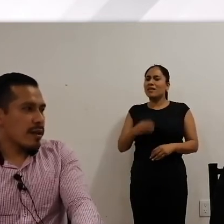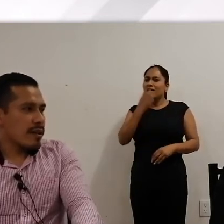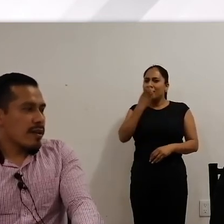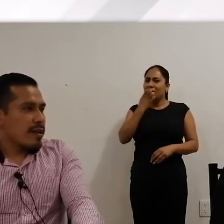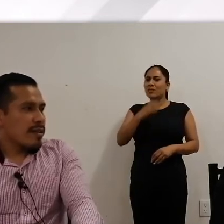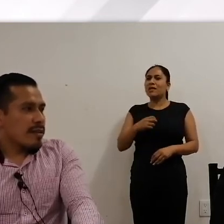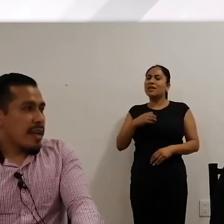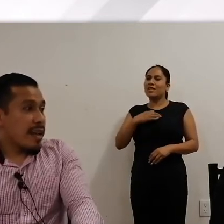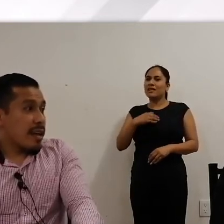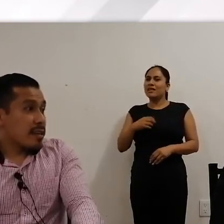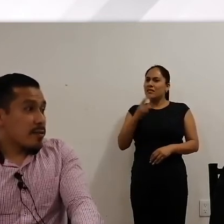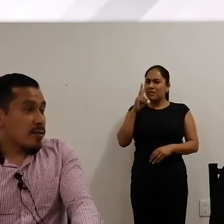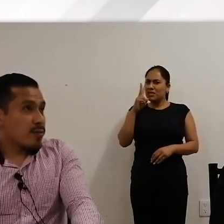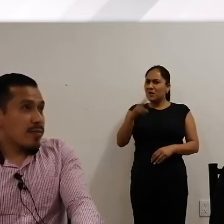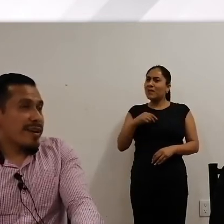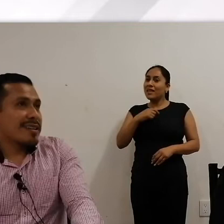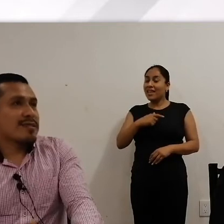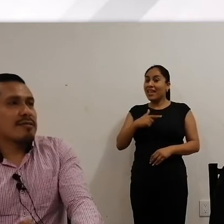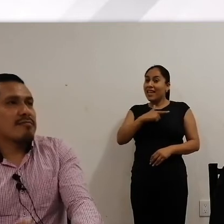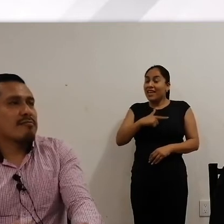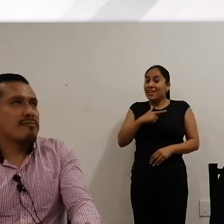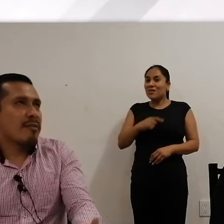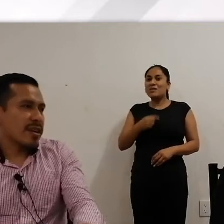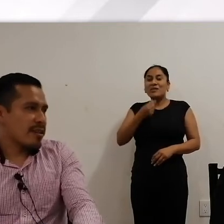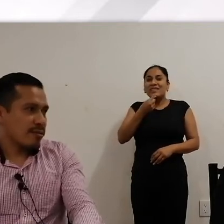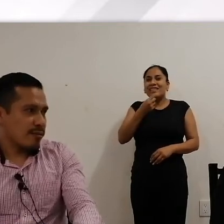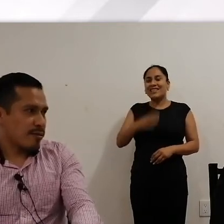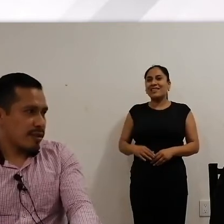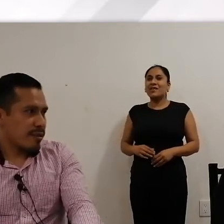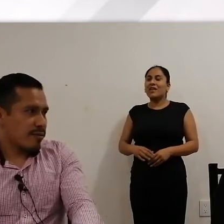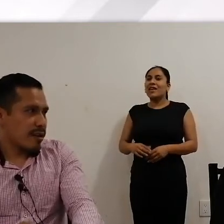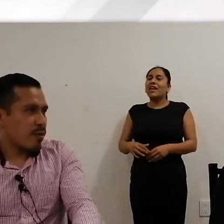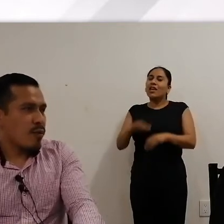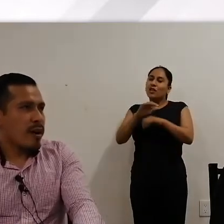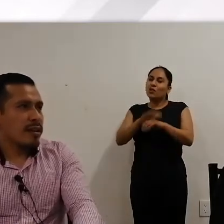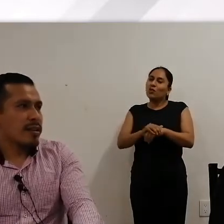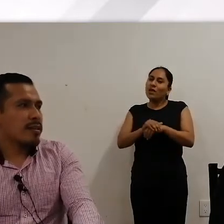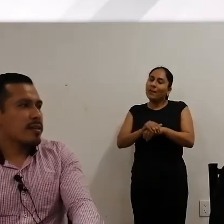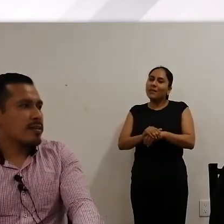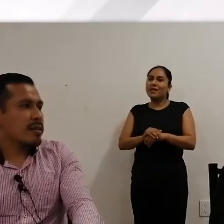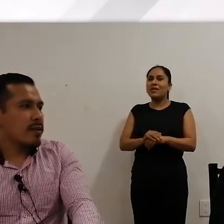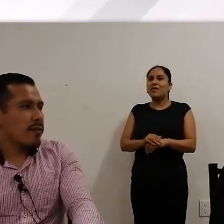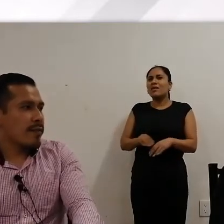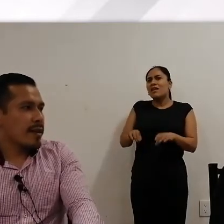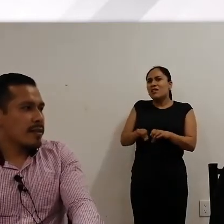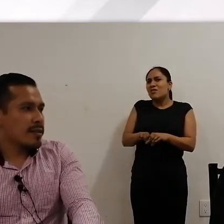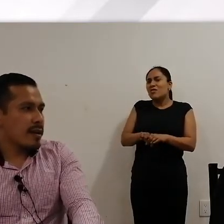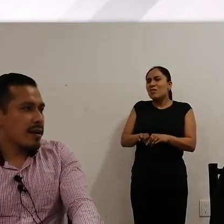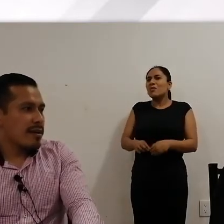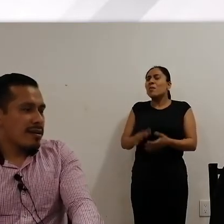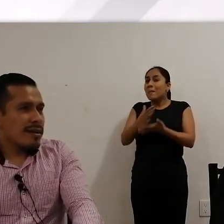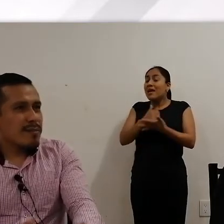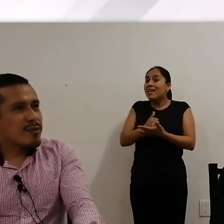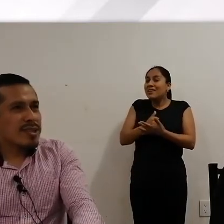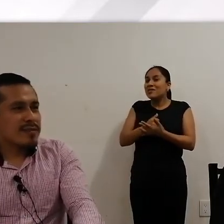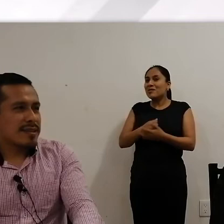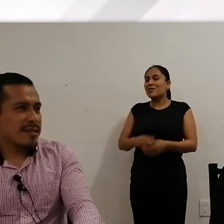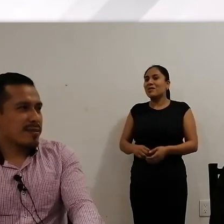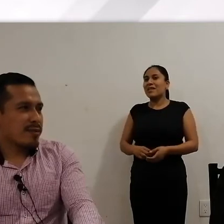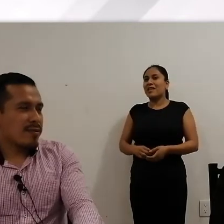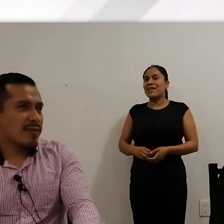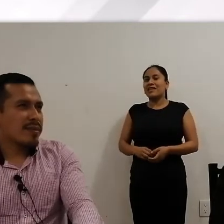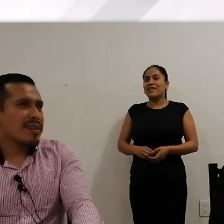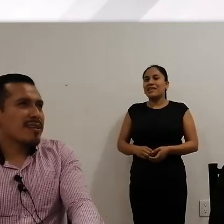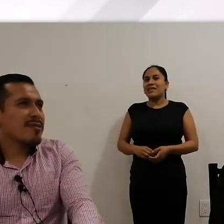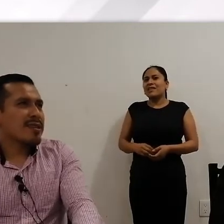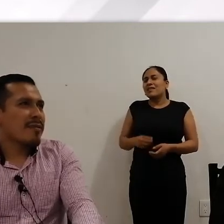gusto de ellos, eres un amigo, te notan como alguien de confianza. Muchas